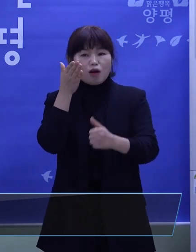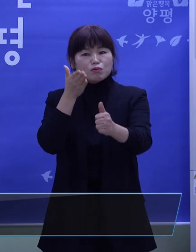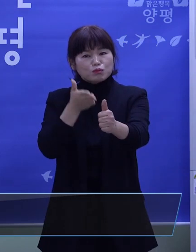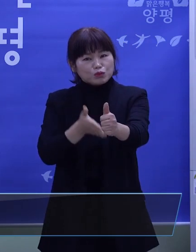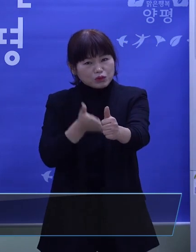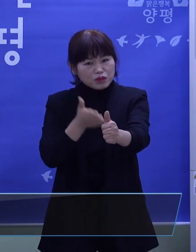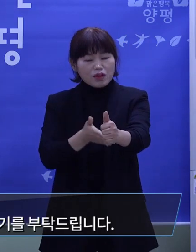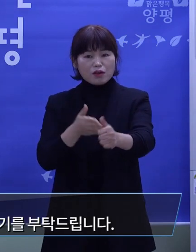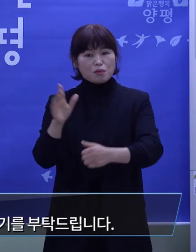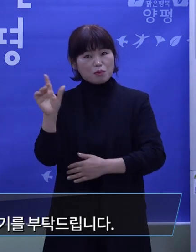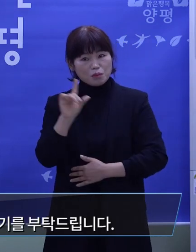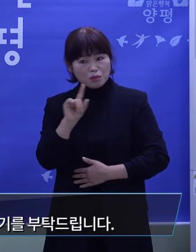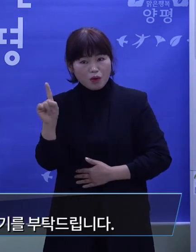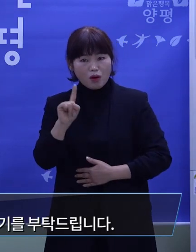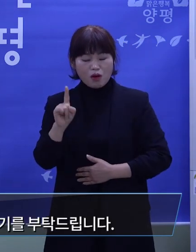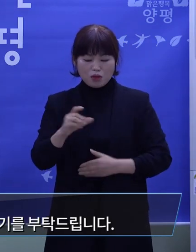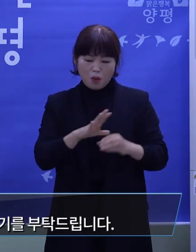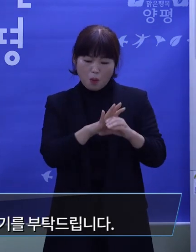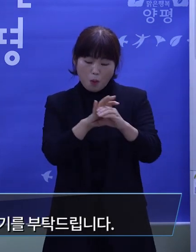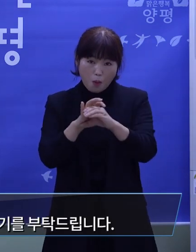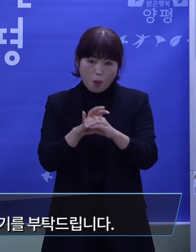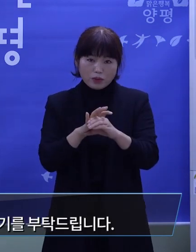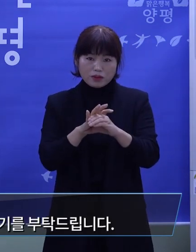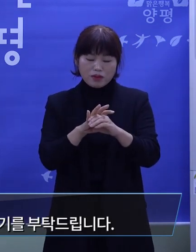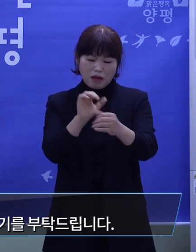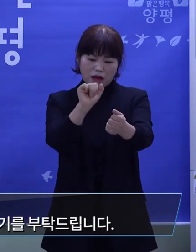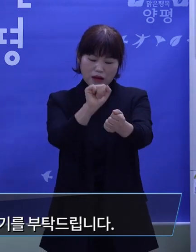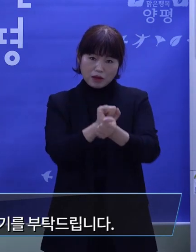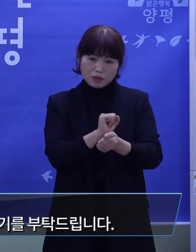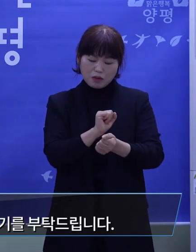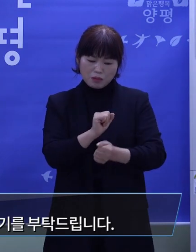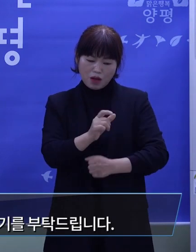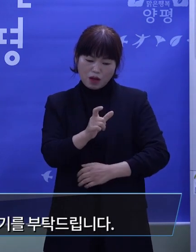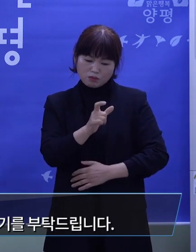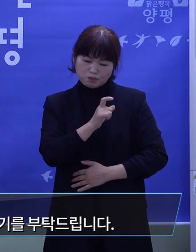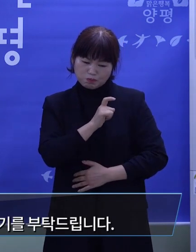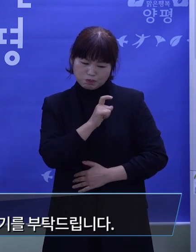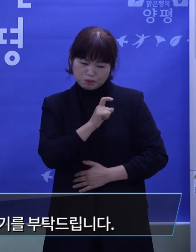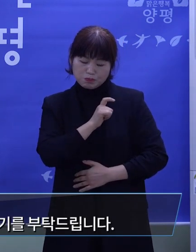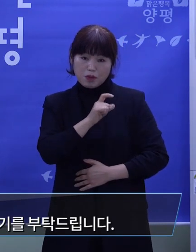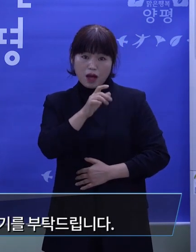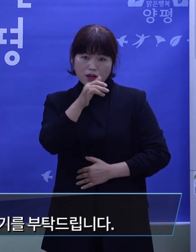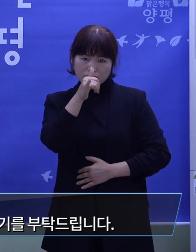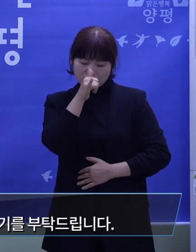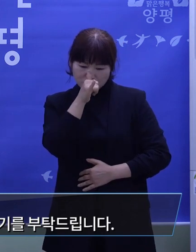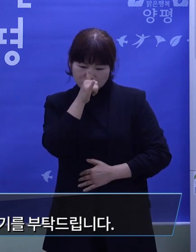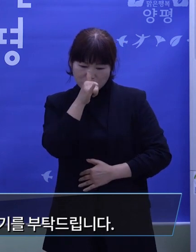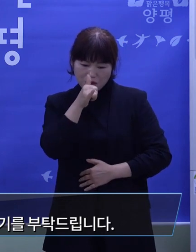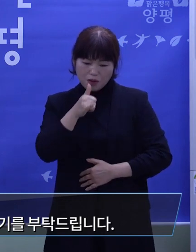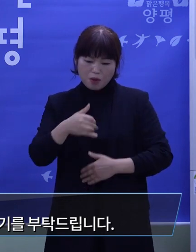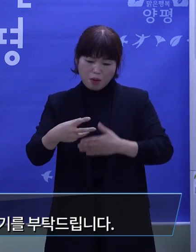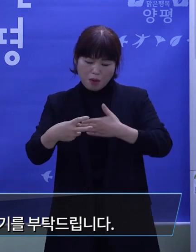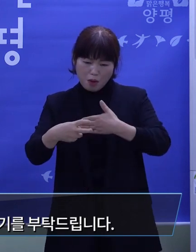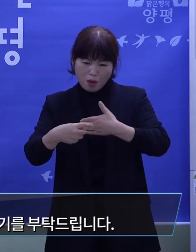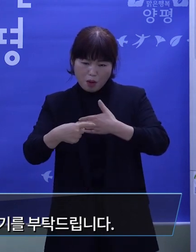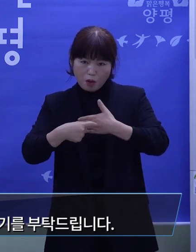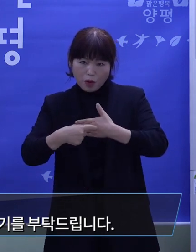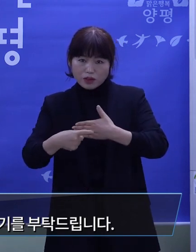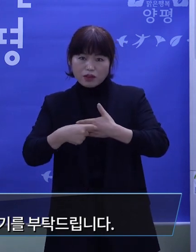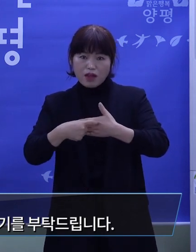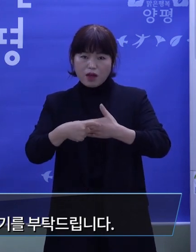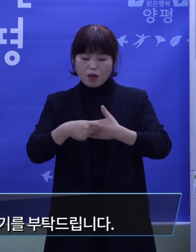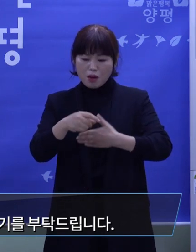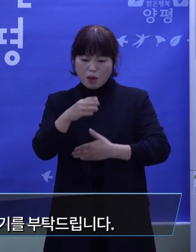호소드립니다. 코로나 감염이 조금이라도 의심되면 증상이 있든 없든